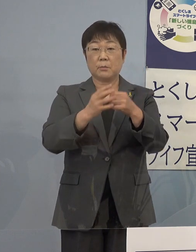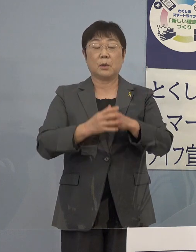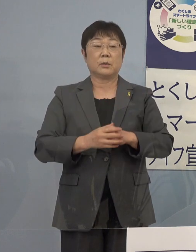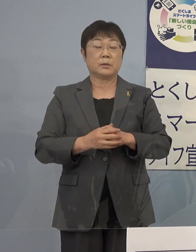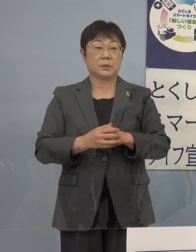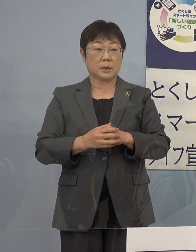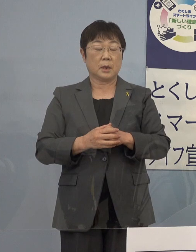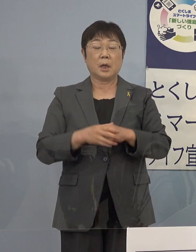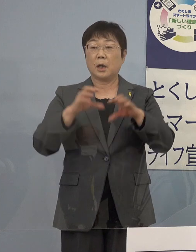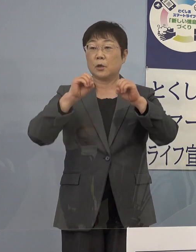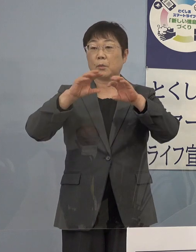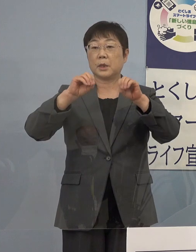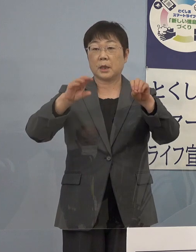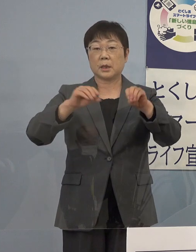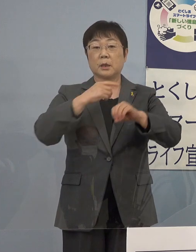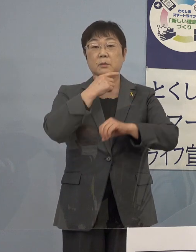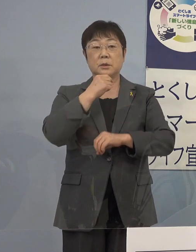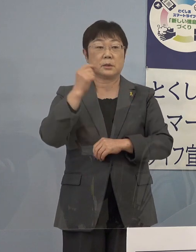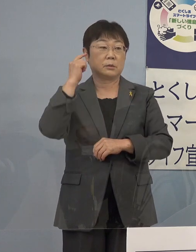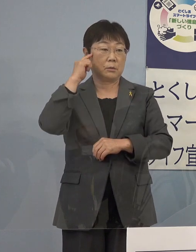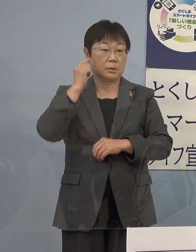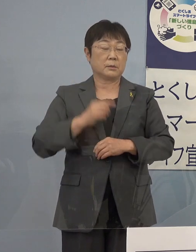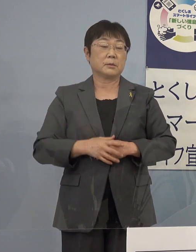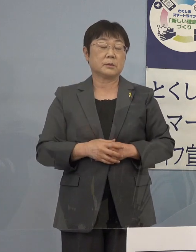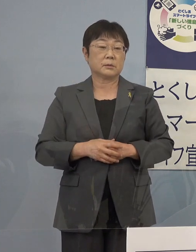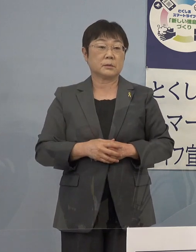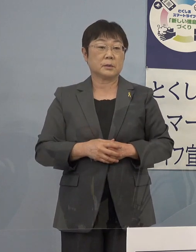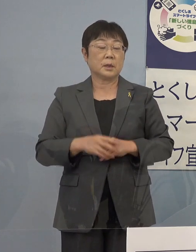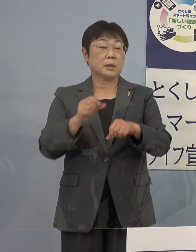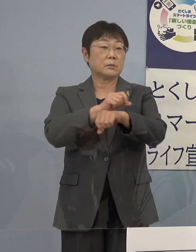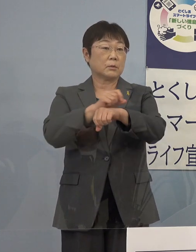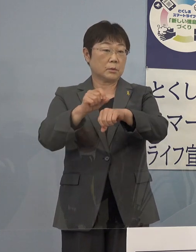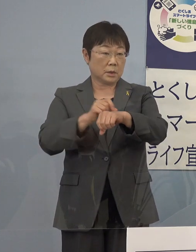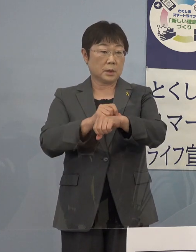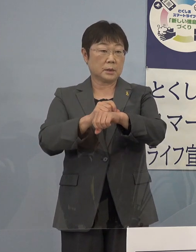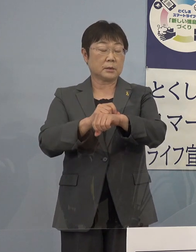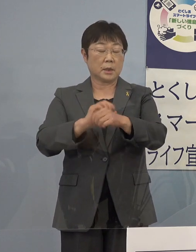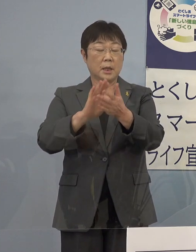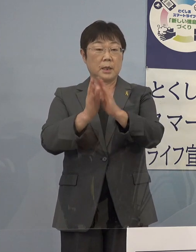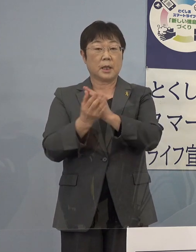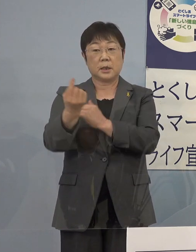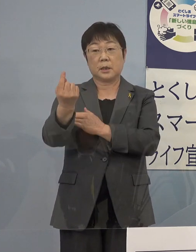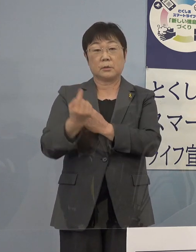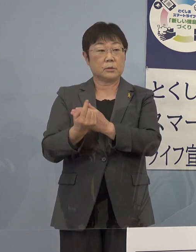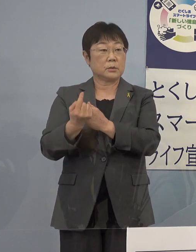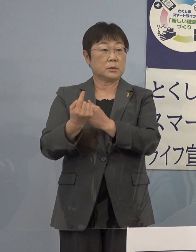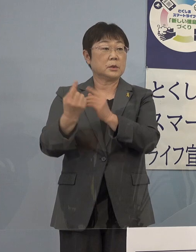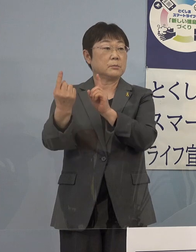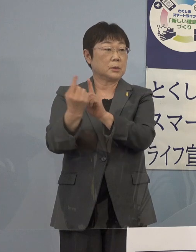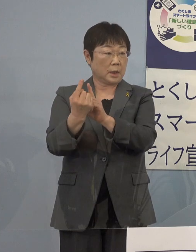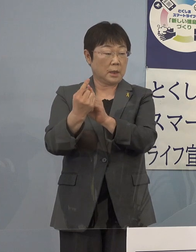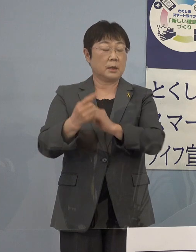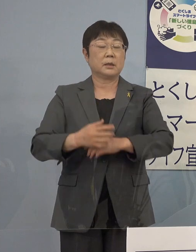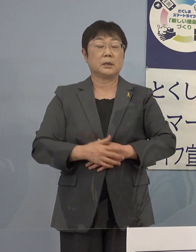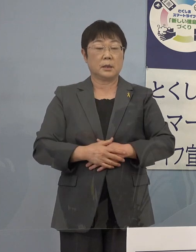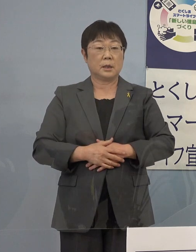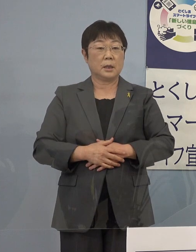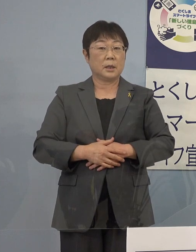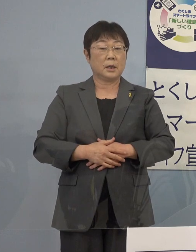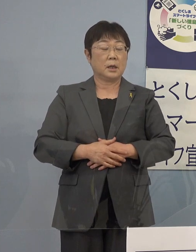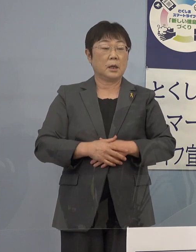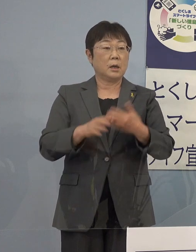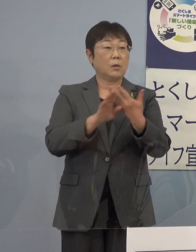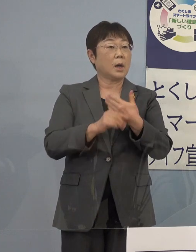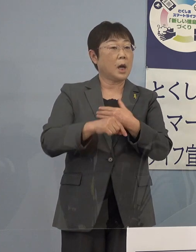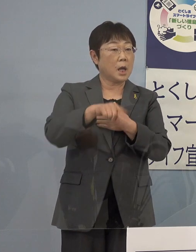の方でも呼びかけをさせていただきまして、特に来県者向け、先ほどよそへ行か